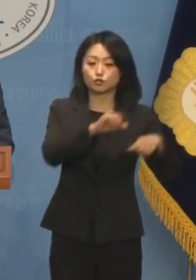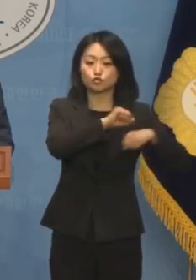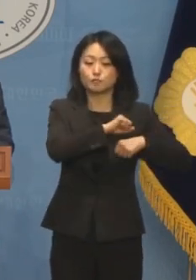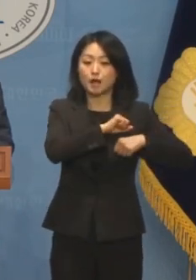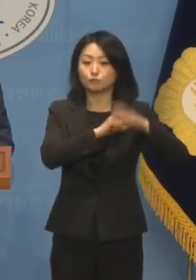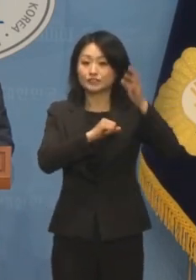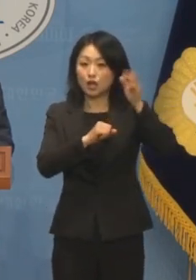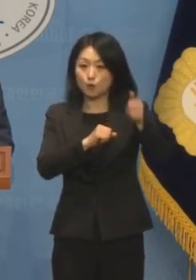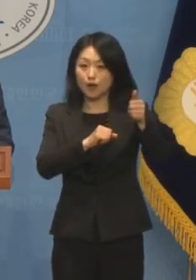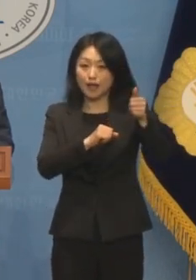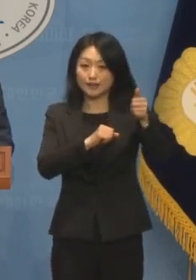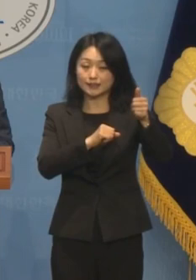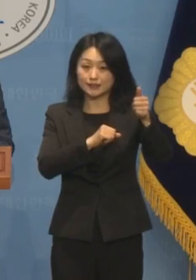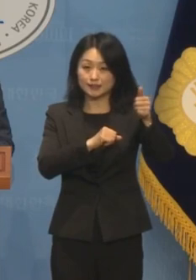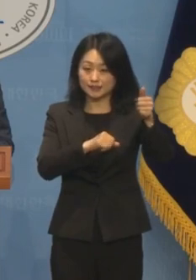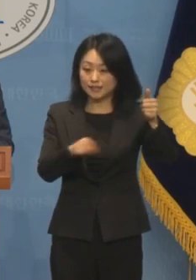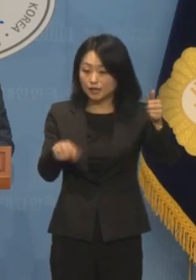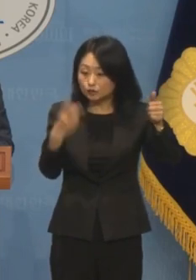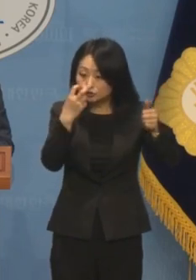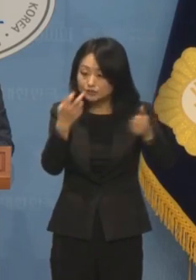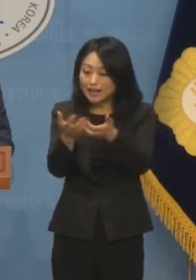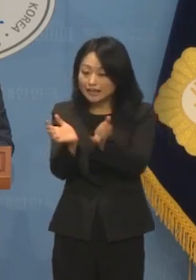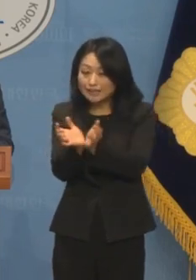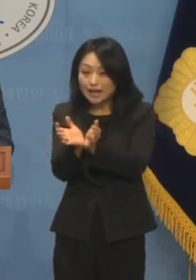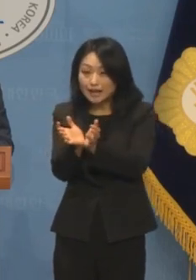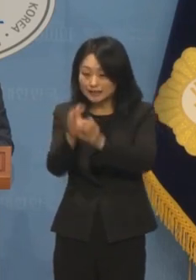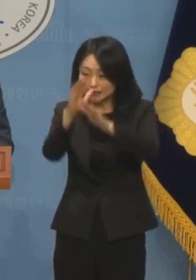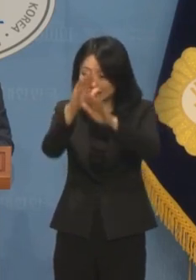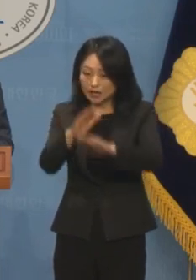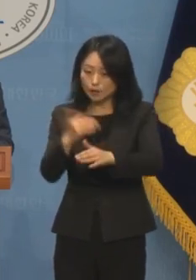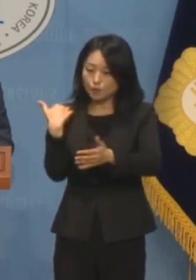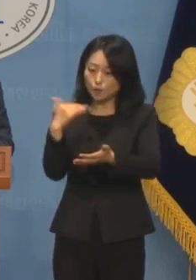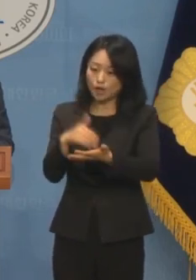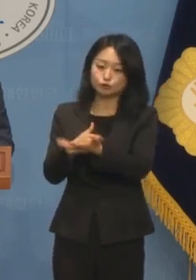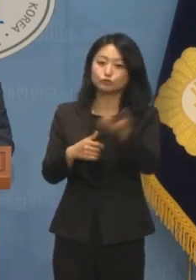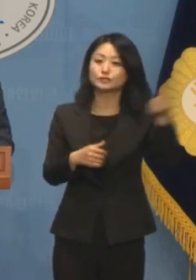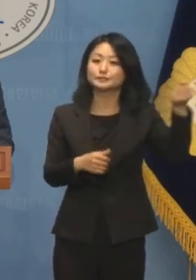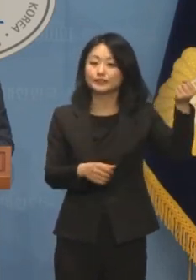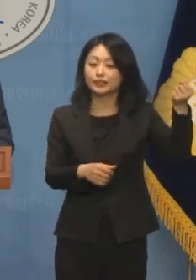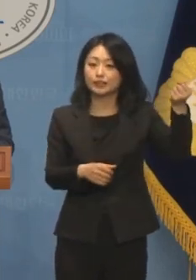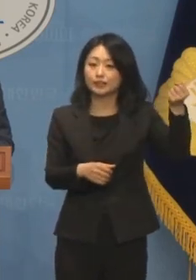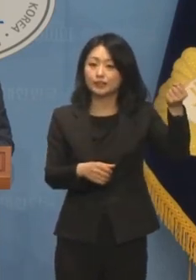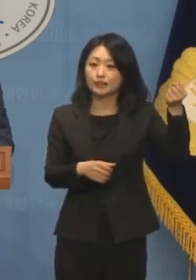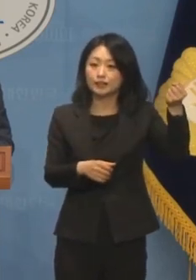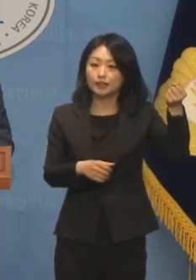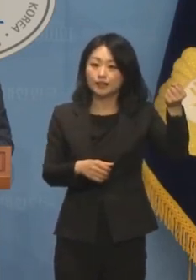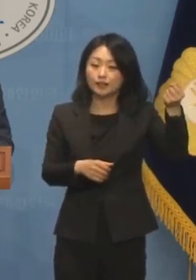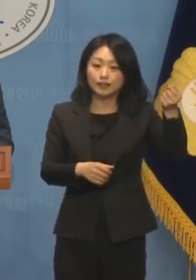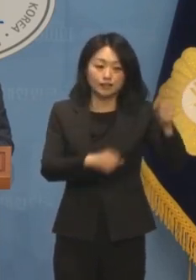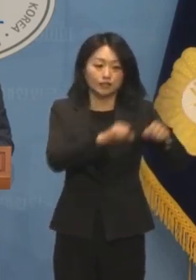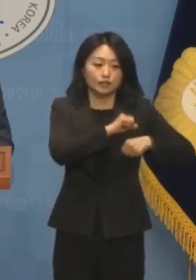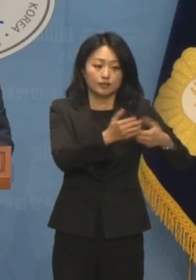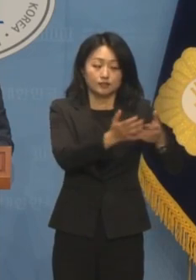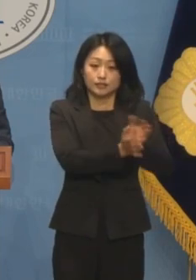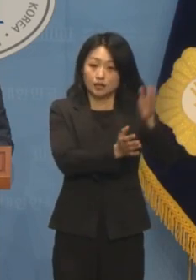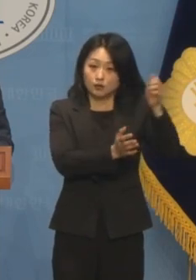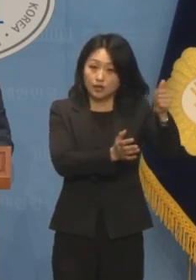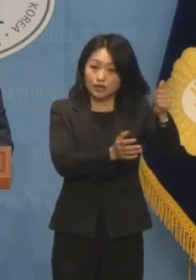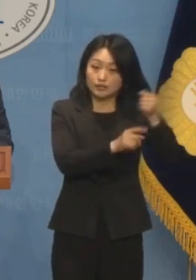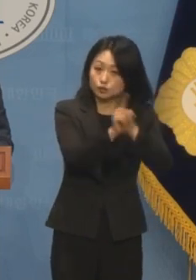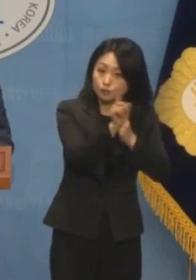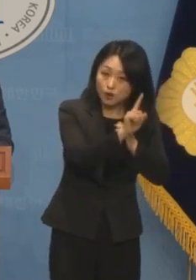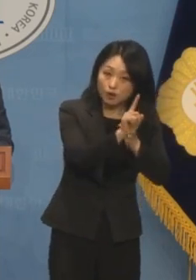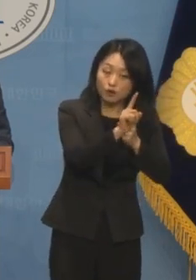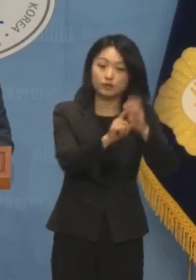장관이 잊혀된 사건을 회수한 것도 마찬가지입니다. 이 전 장관이 이렇게 무리를 한 것은